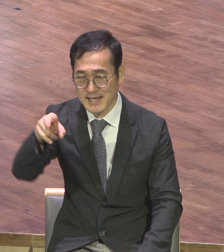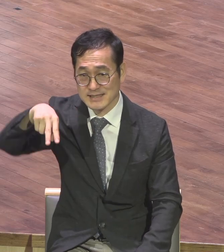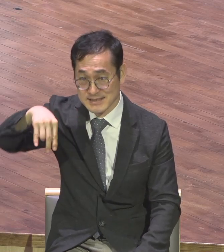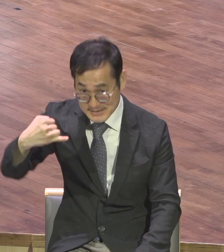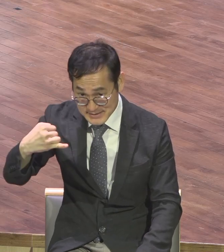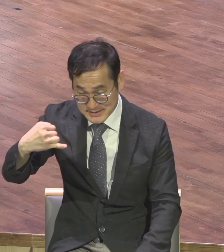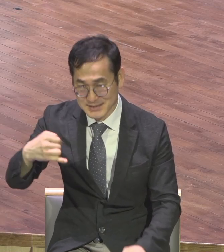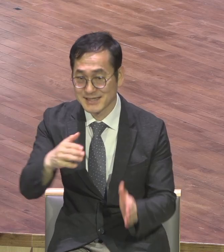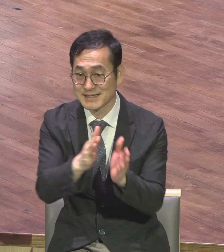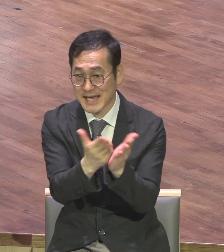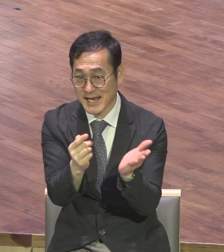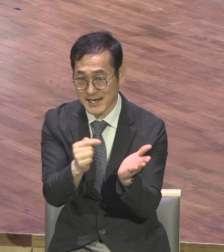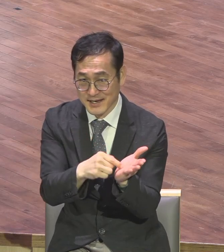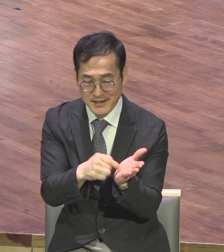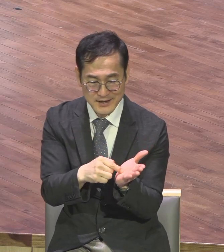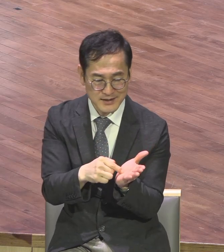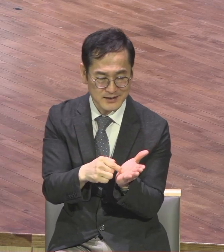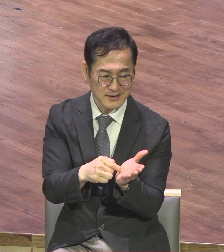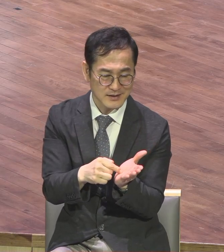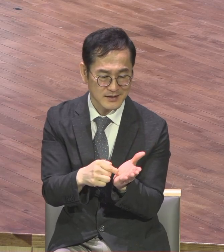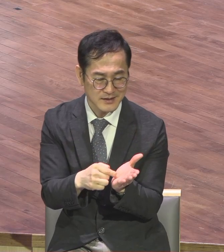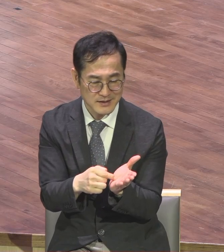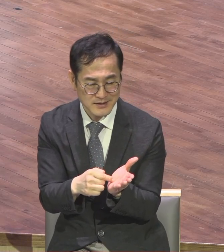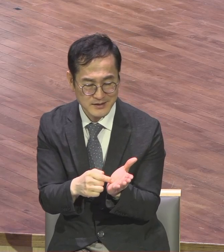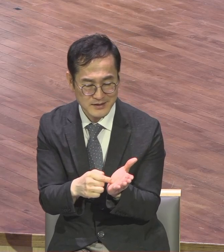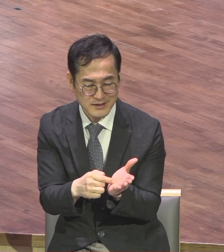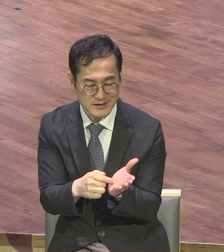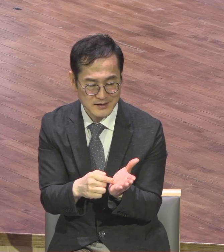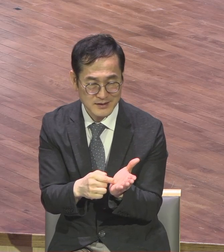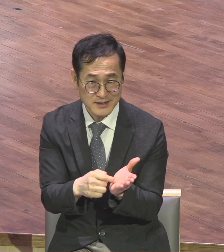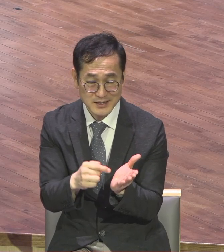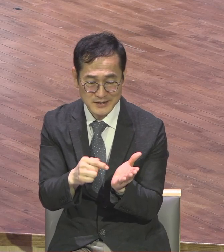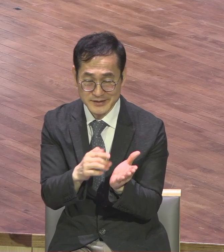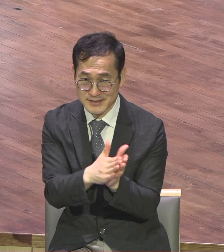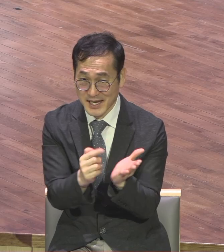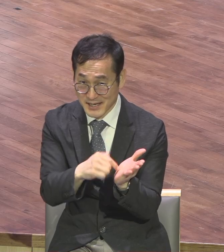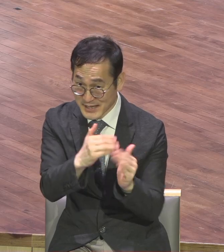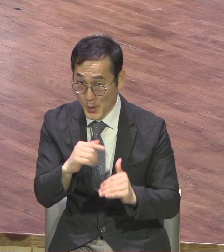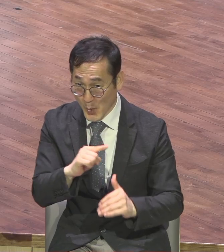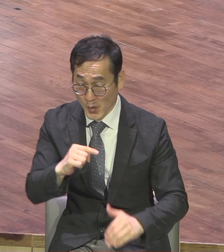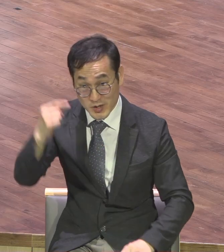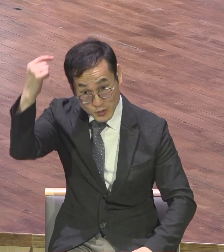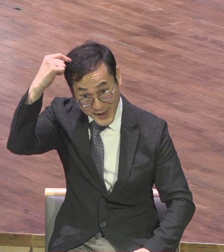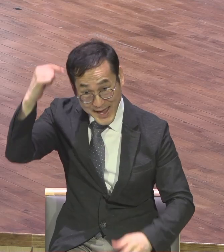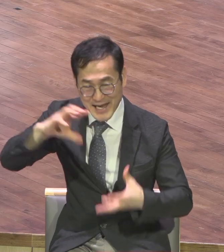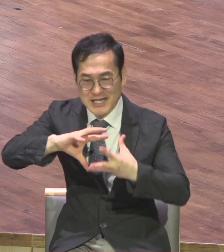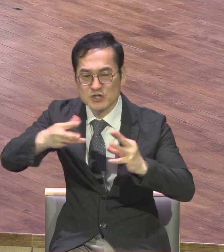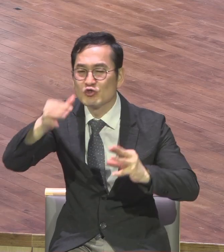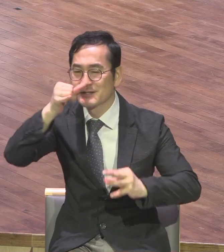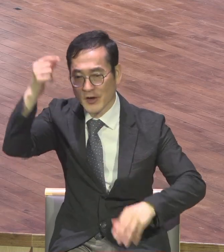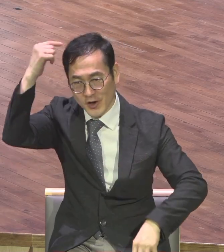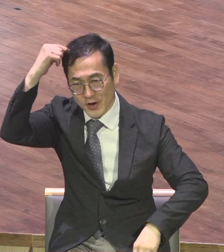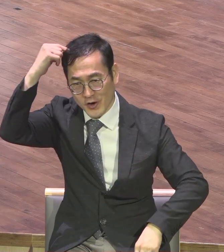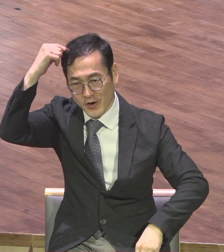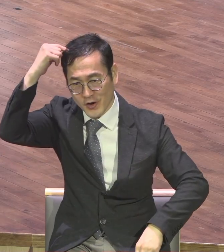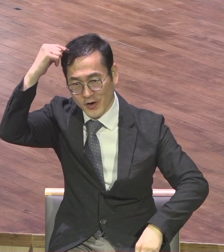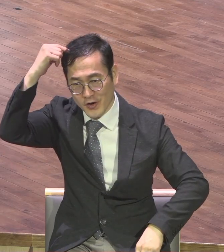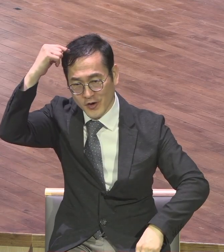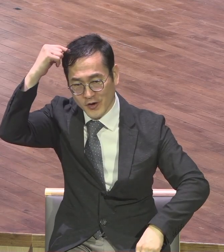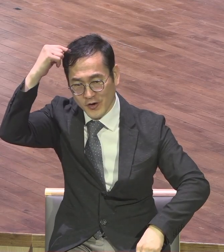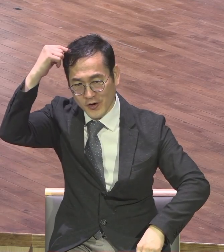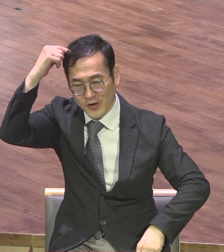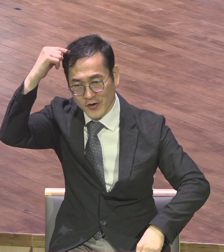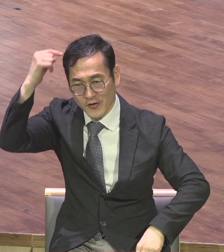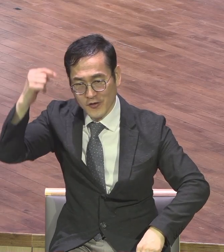뇌에도 근육이 있다 그렇게 말했어요. 사람 뇌에도 근육이 있어요. 그래서 뇌도 단련 잘 돼야지 어려울